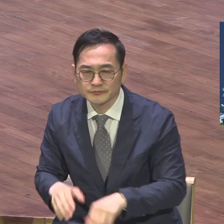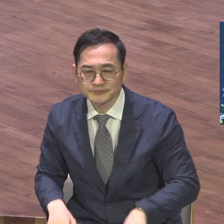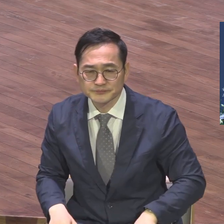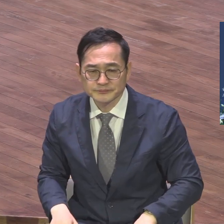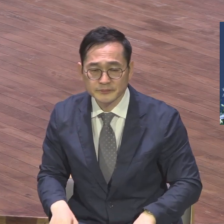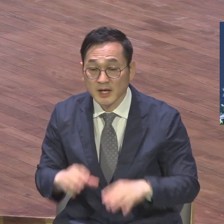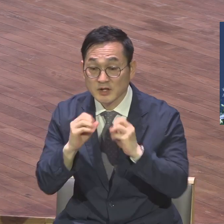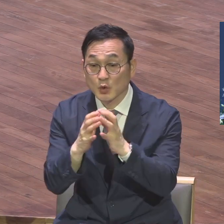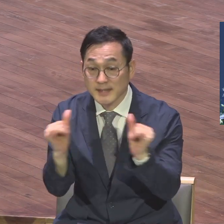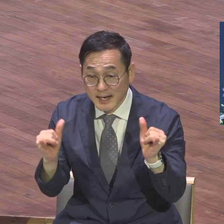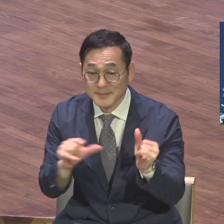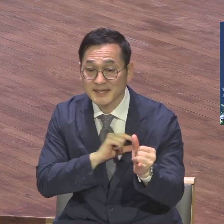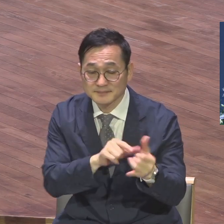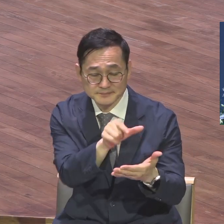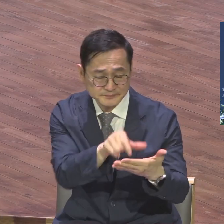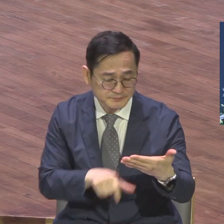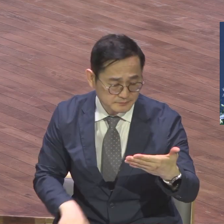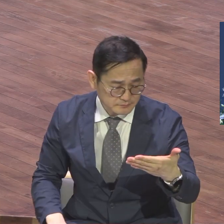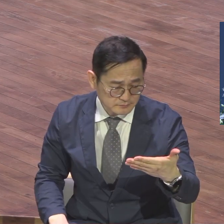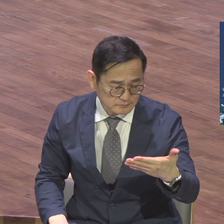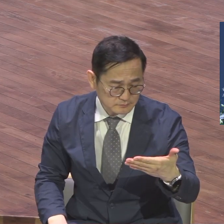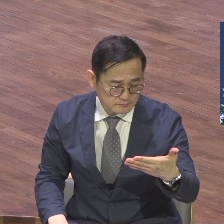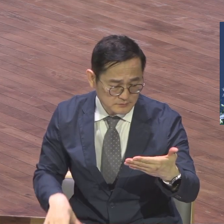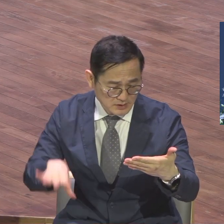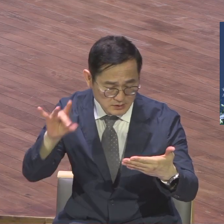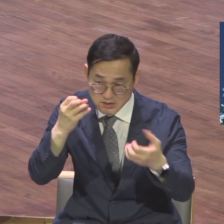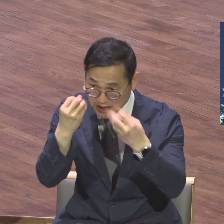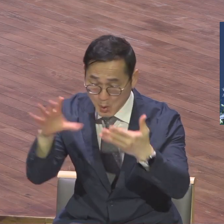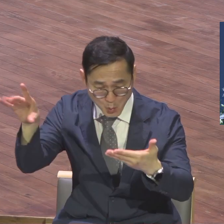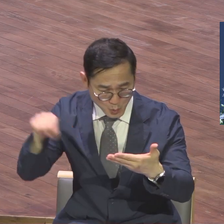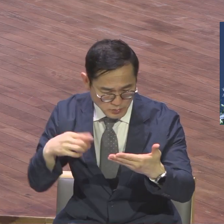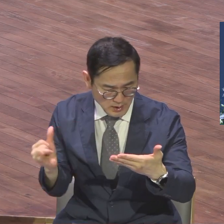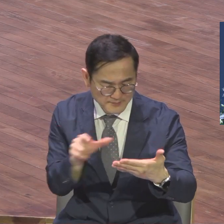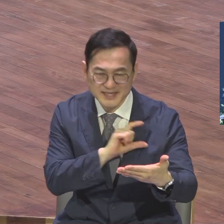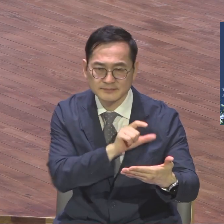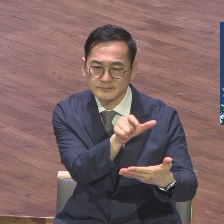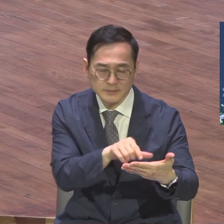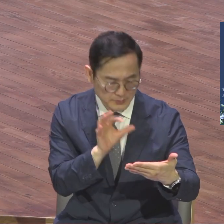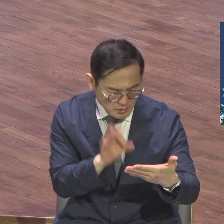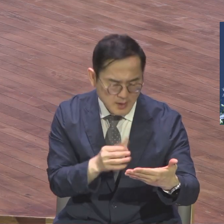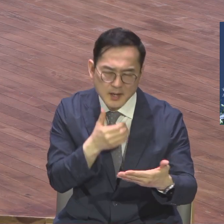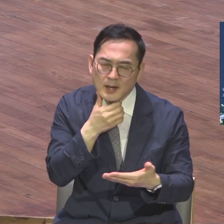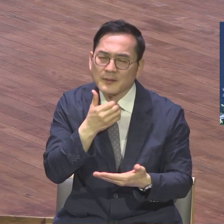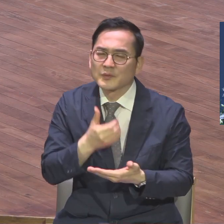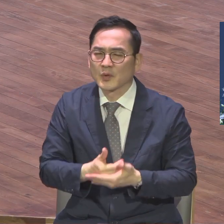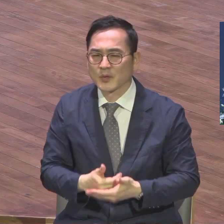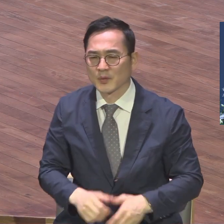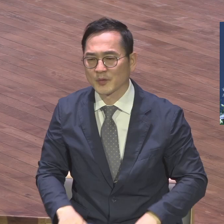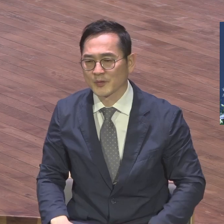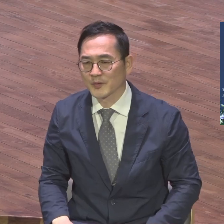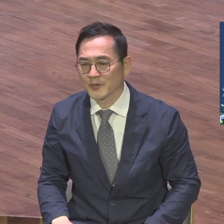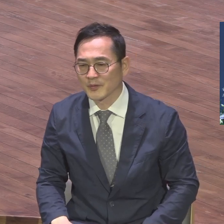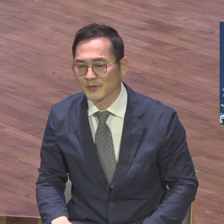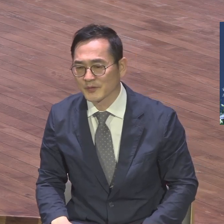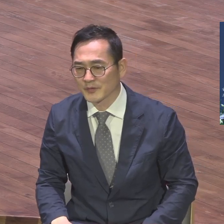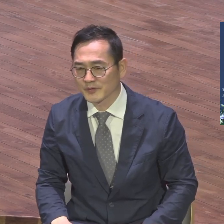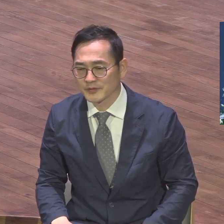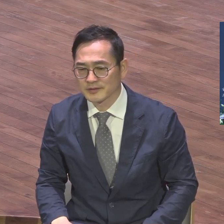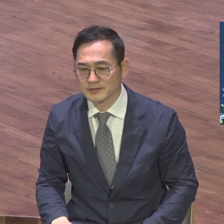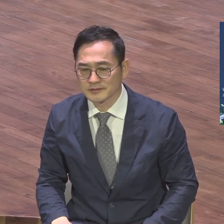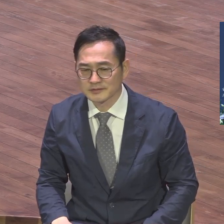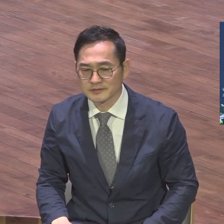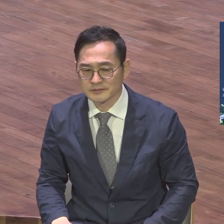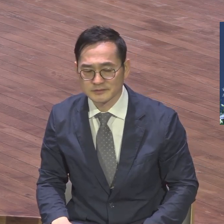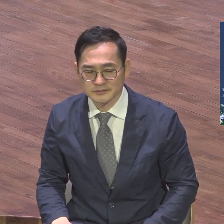볼 때마다 저는 감동, 감격 그 자체예요. 진정한 성경의 모델이